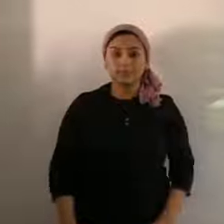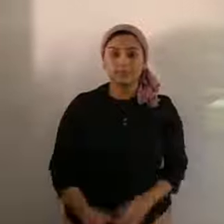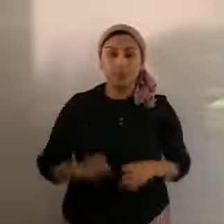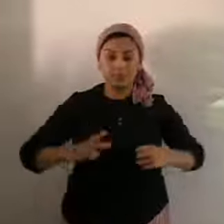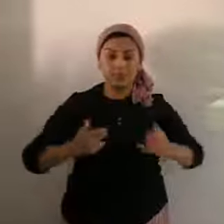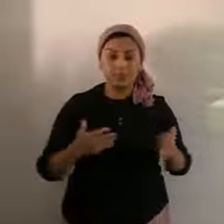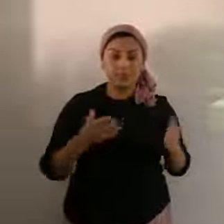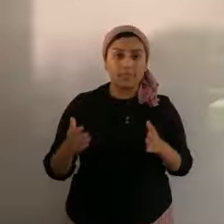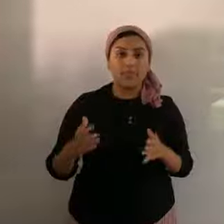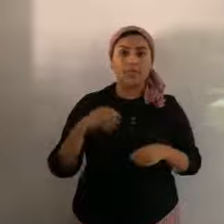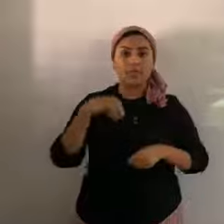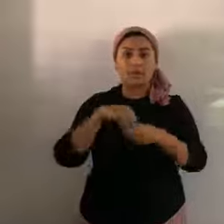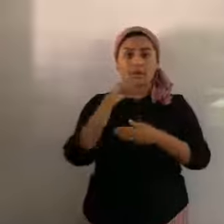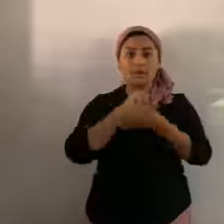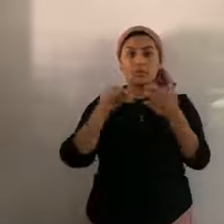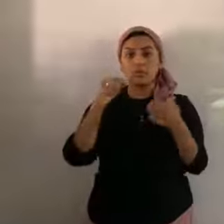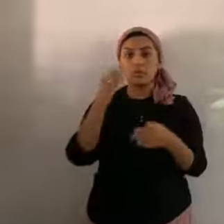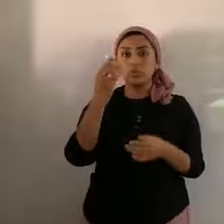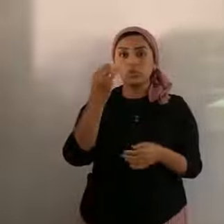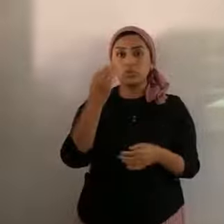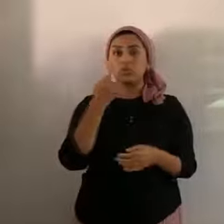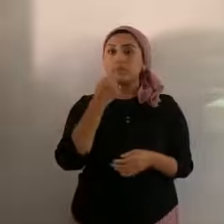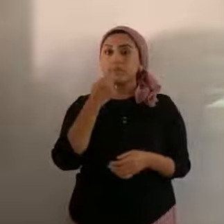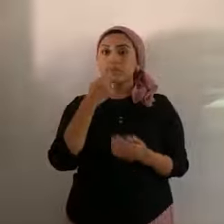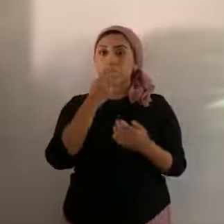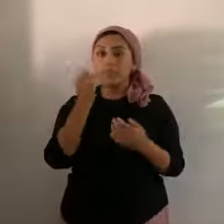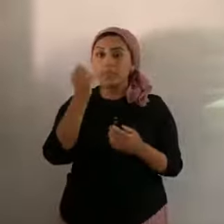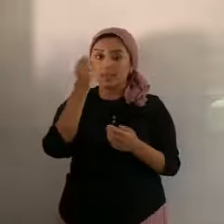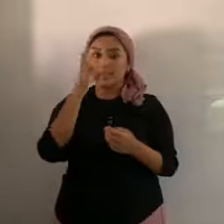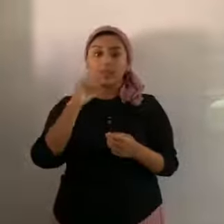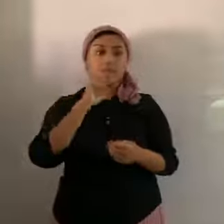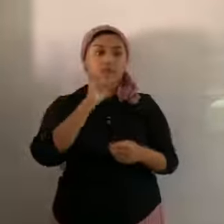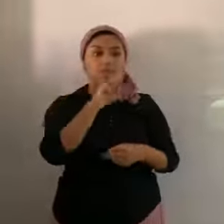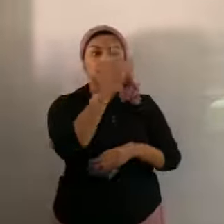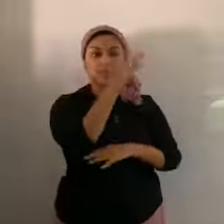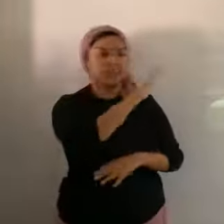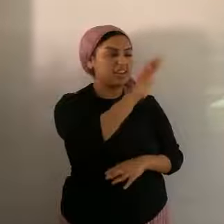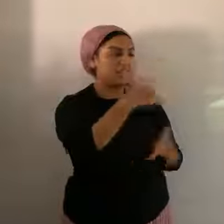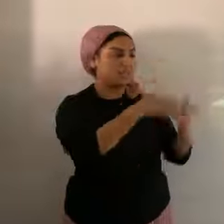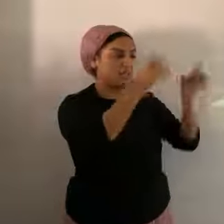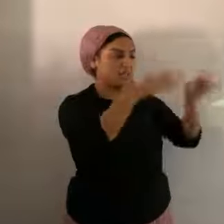Bueno, en el verso 14 dice: entonces Yahshua dijo a la higuera: